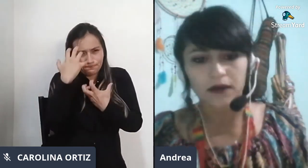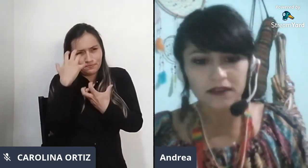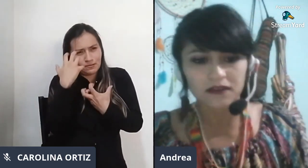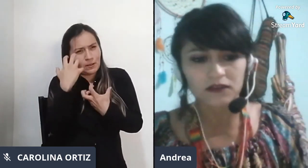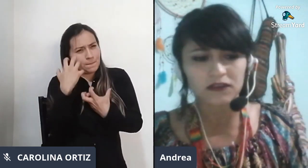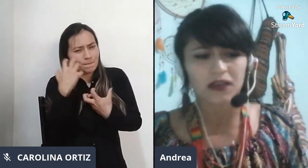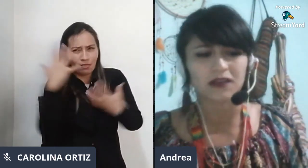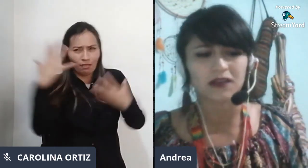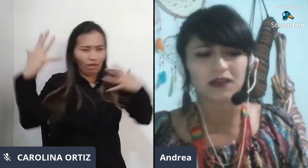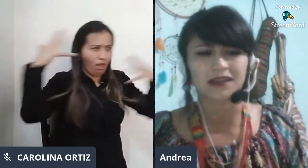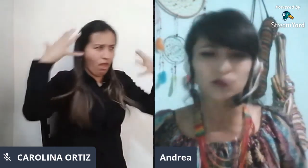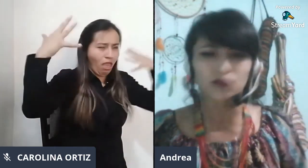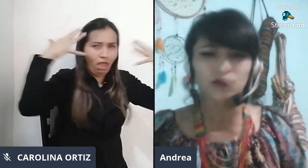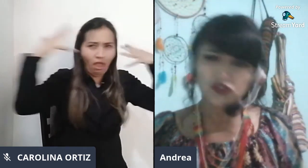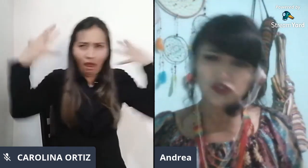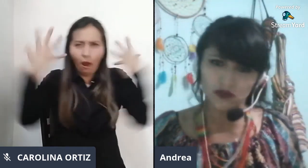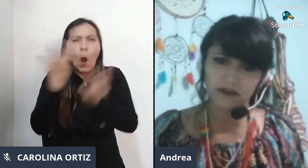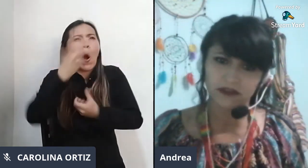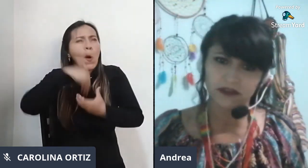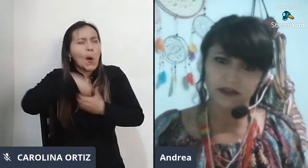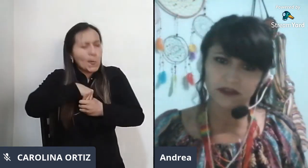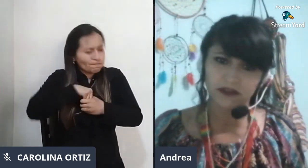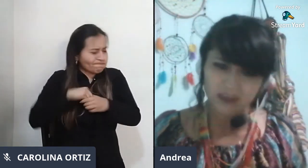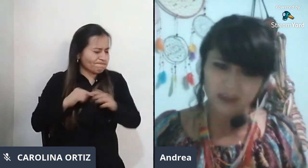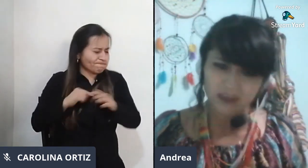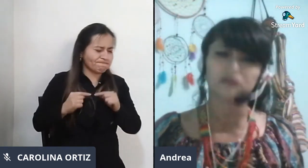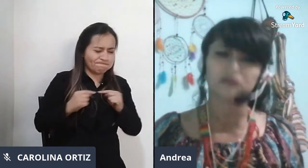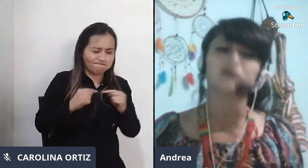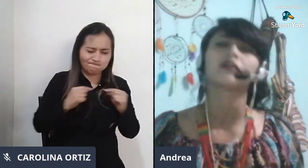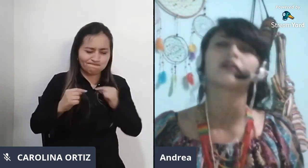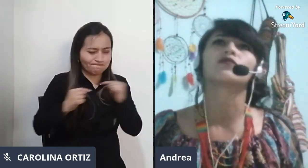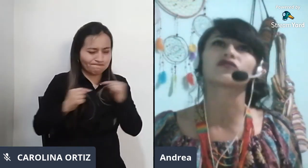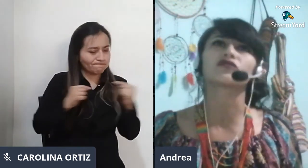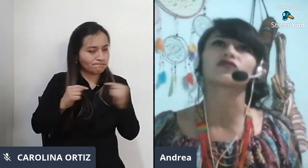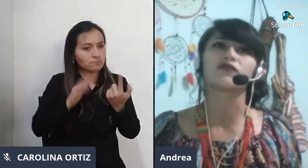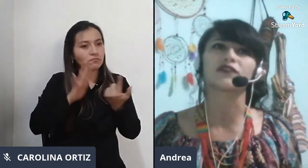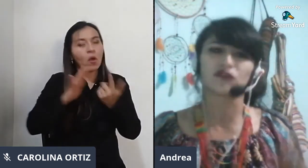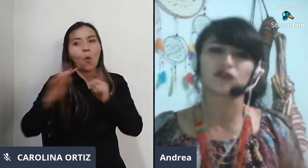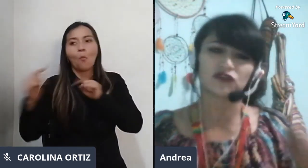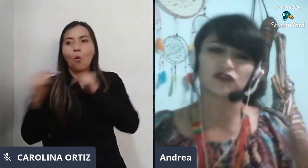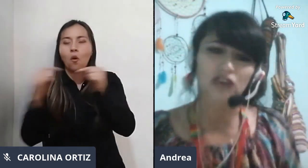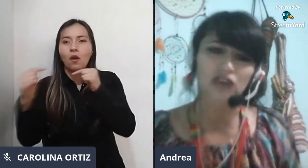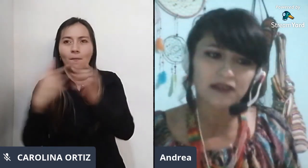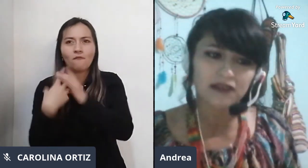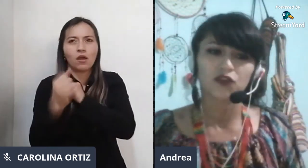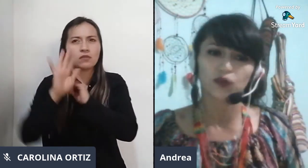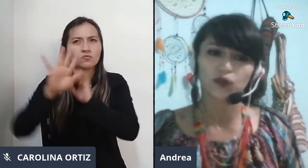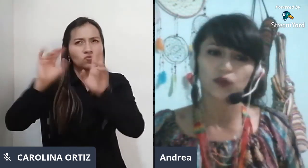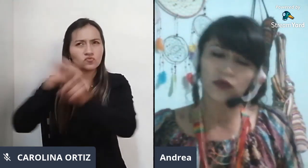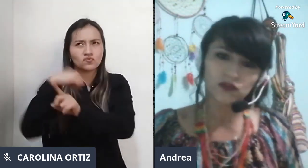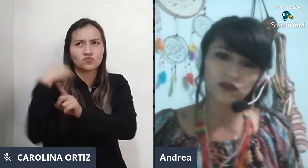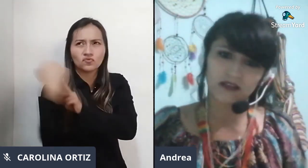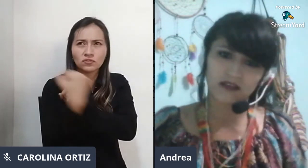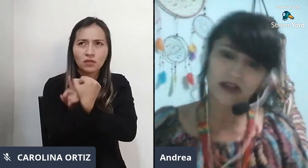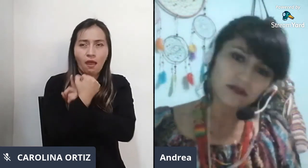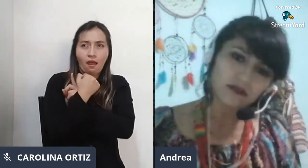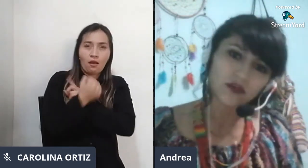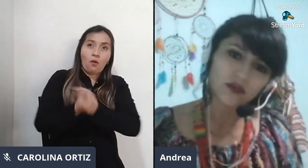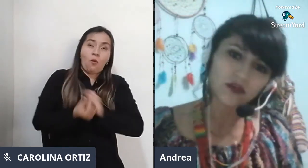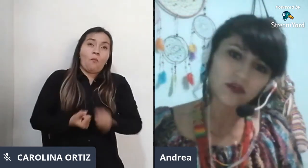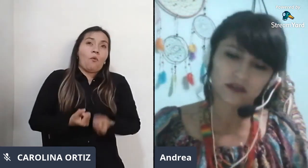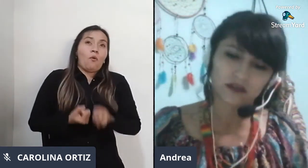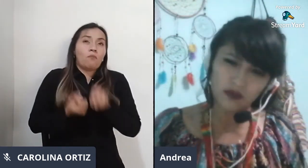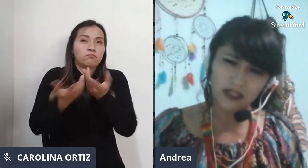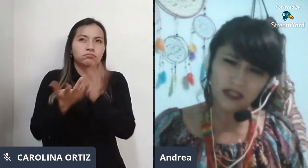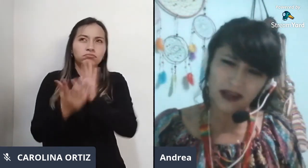tenemos muchos conflictos internos, muchos conflictos sociales, no podemos proyectarnos como sujetos